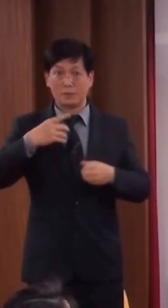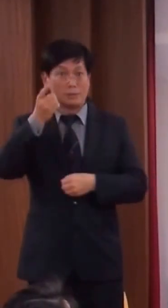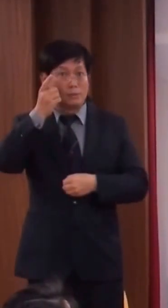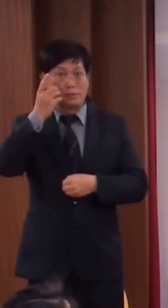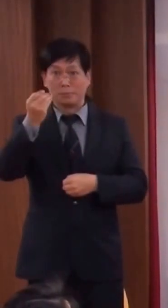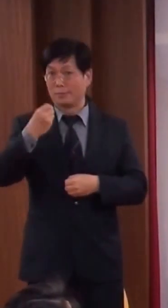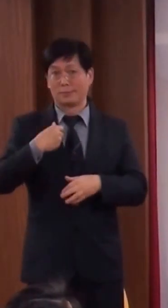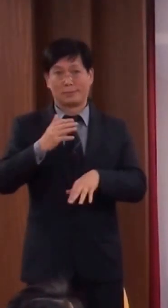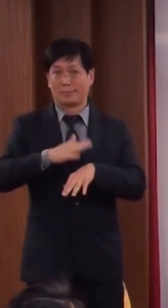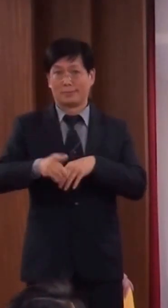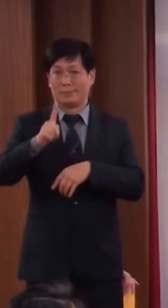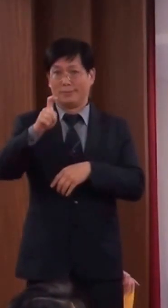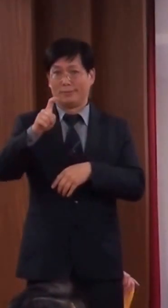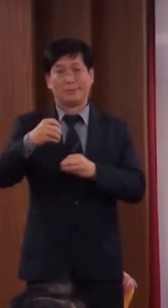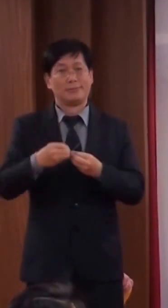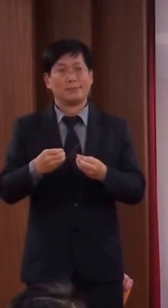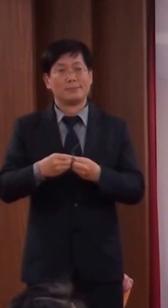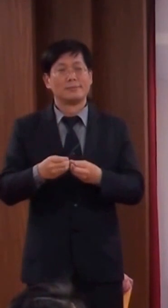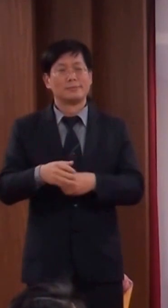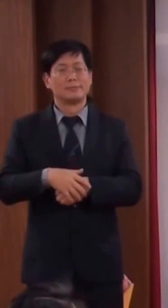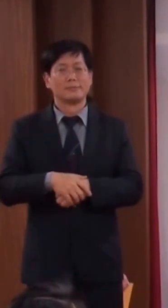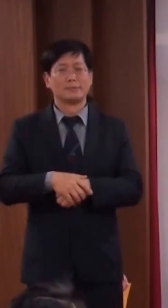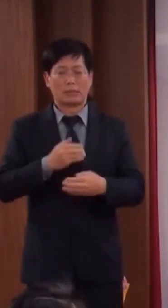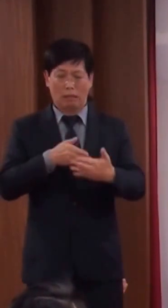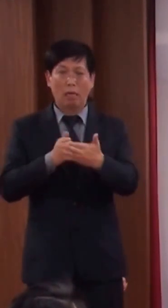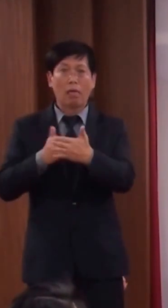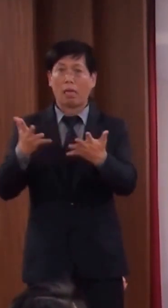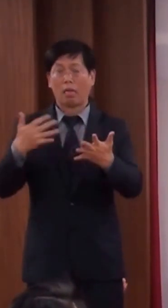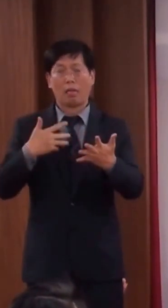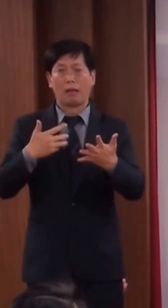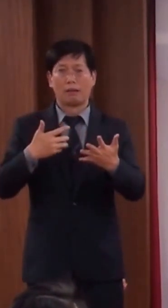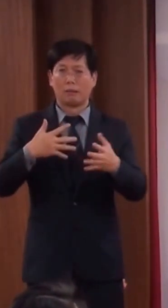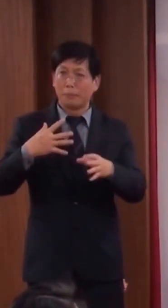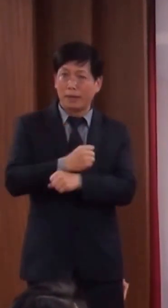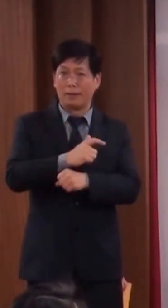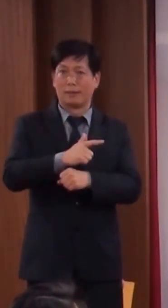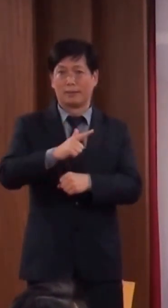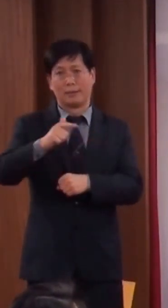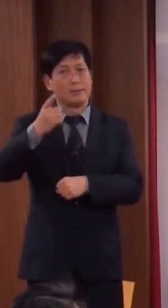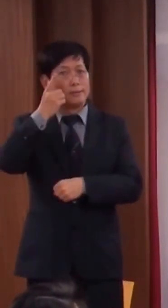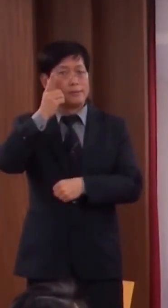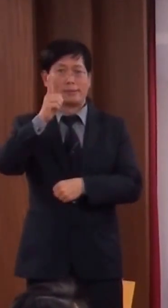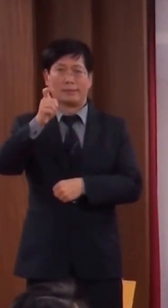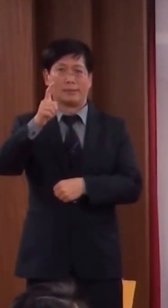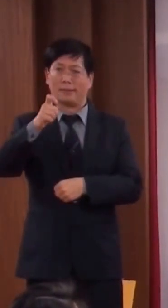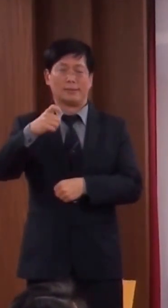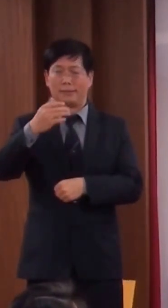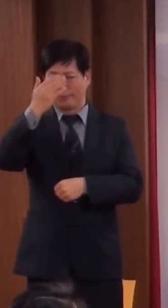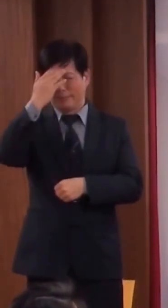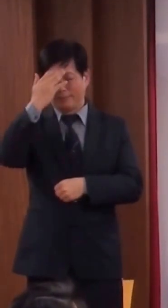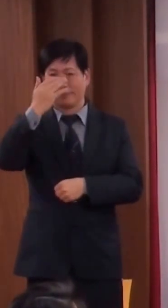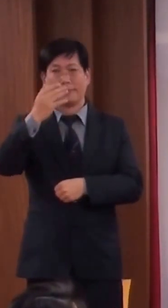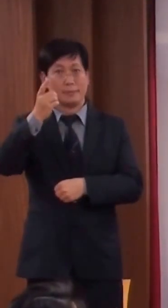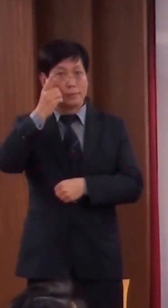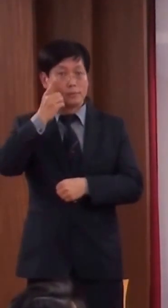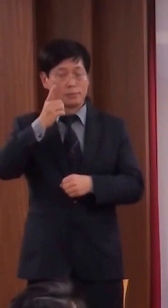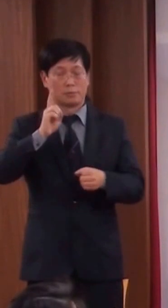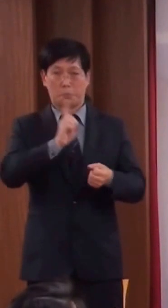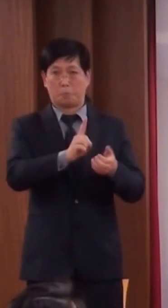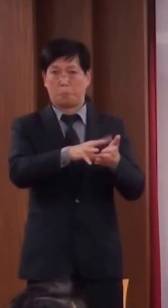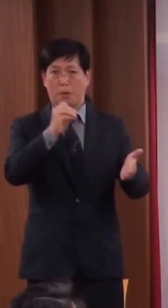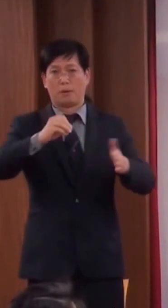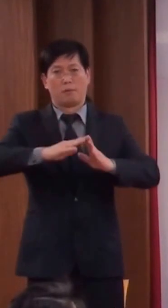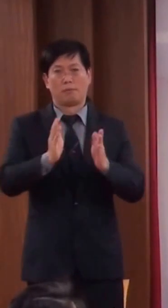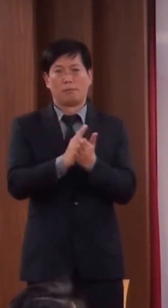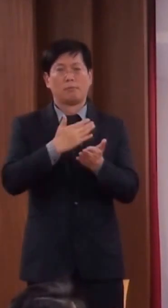机会出人命的。 真的。 啊，什么东西搞丢都没关系，搞丢手机也是出人命。 就把。 所以其实手机一扫就什么都解